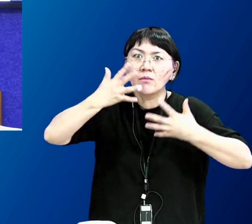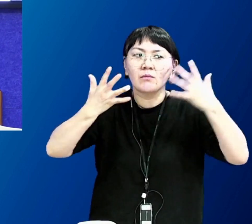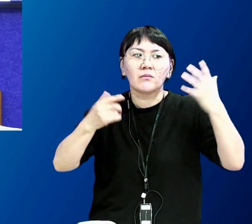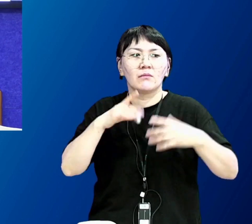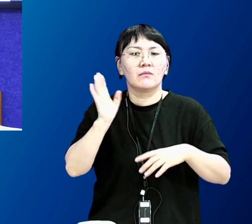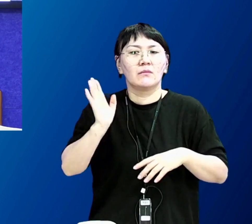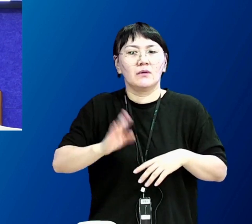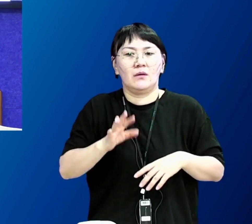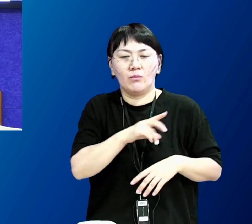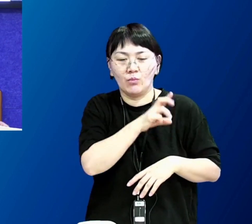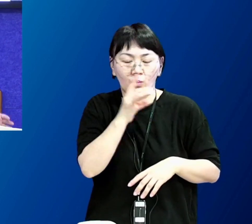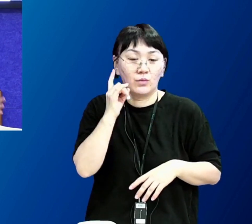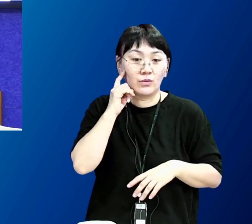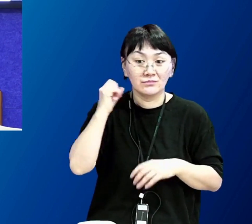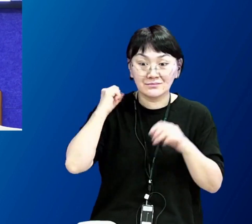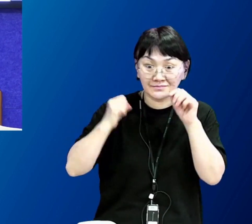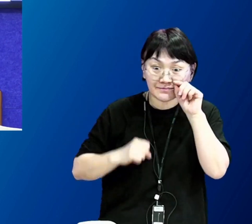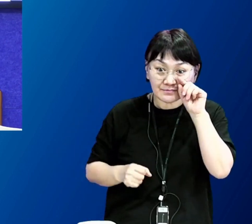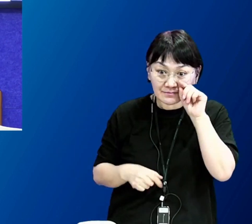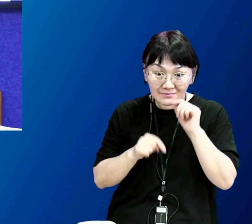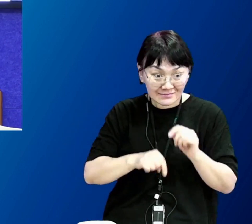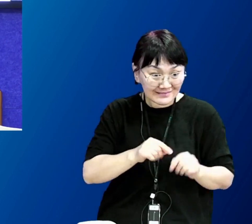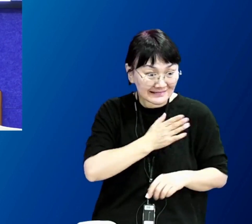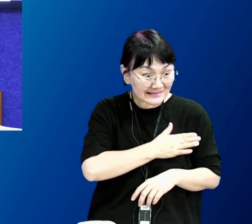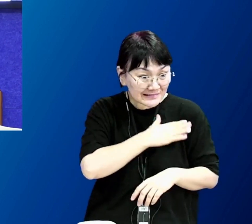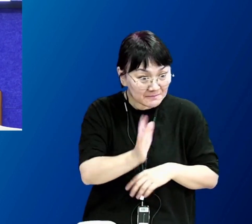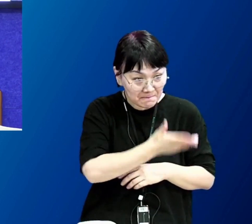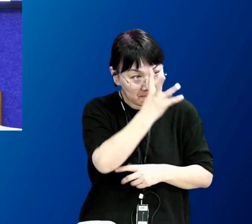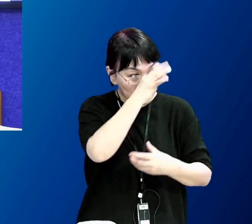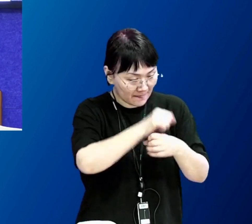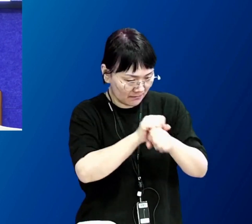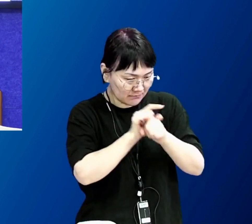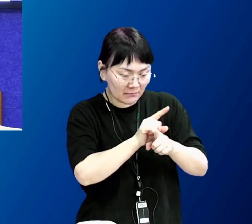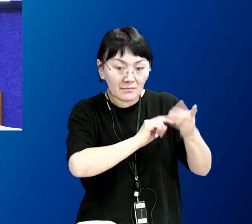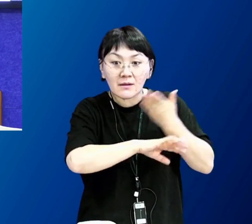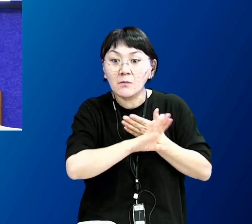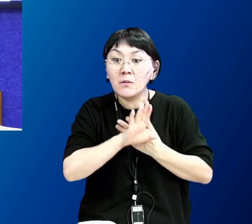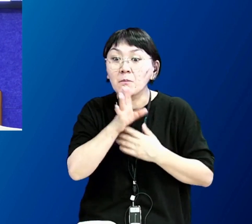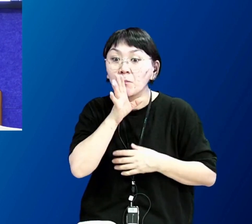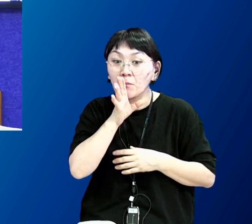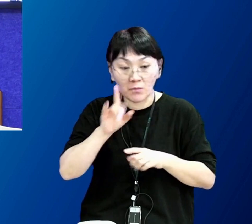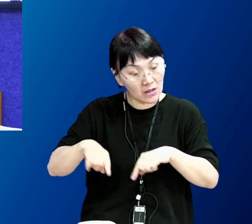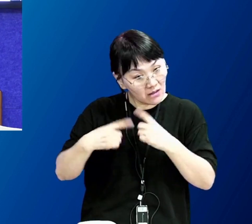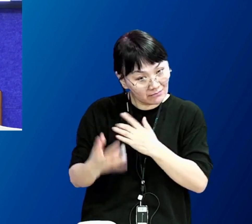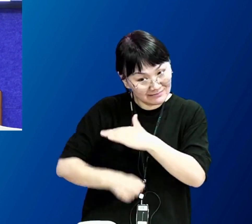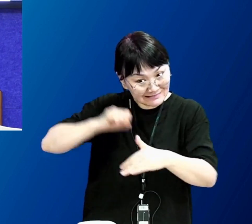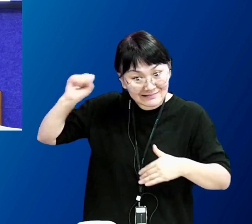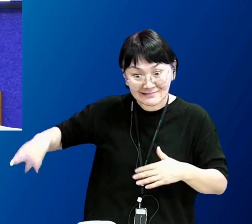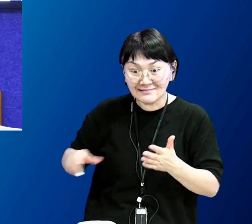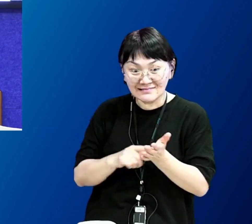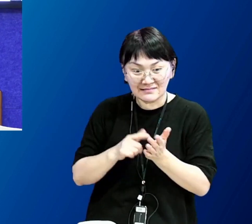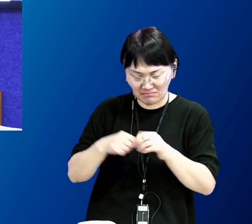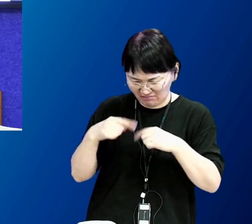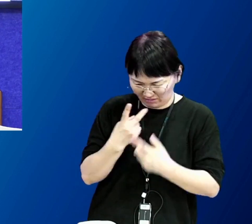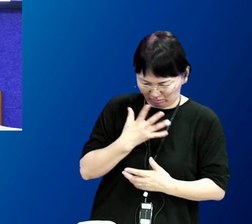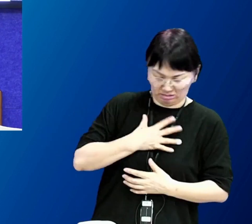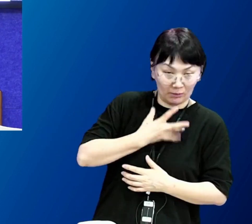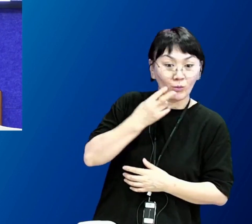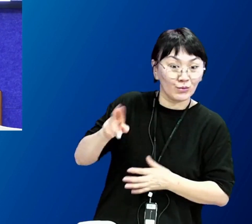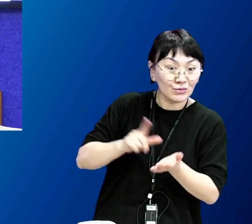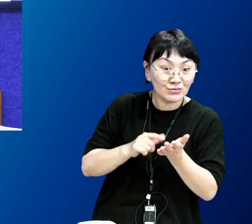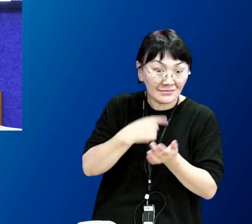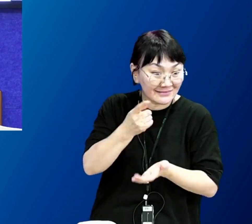ойлгох бол. Энэ хайрыг бид бүхэн сахин хамгаалахын тулд гемнүглэ хай гэсэн юм. Хорм үзэн яд гэж хэлсэн